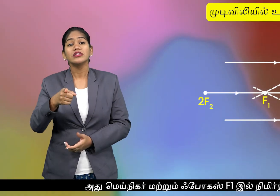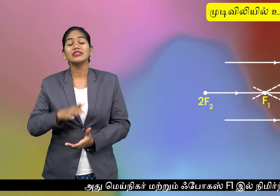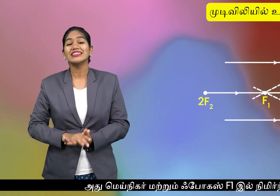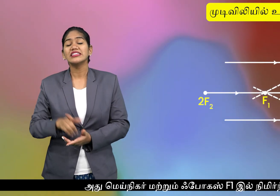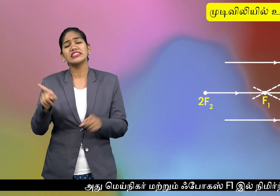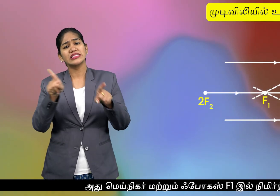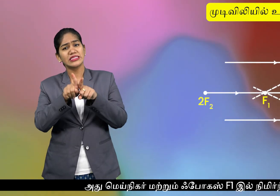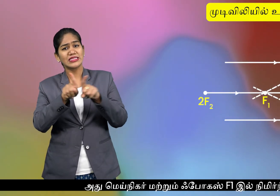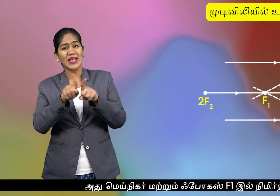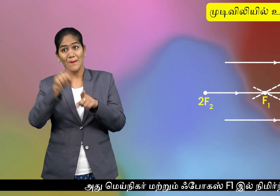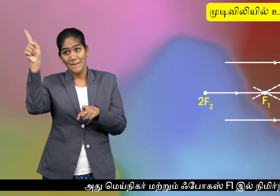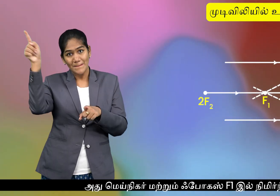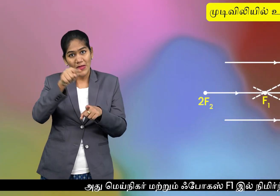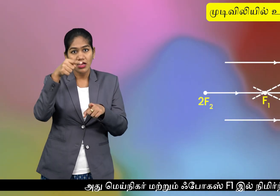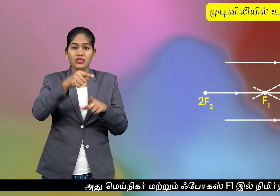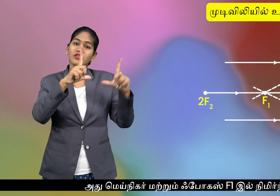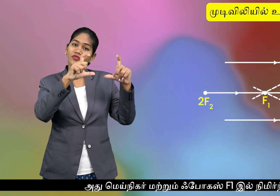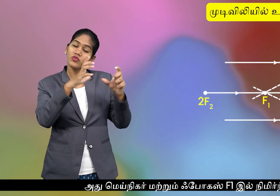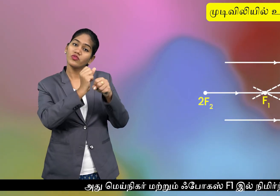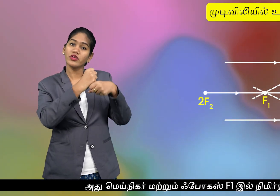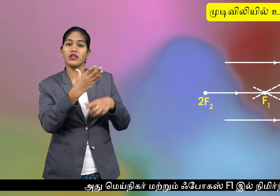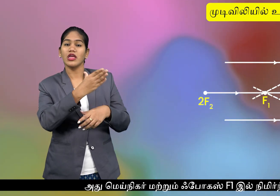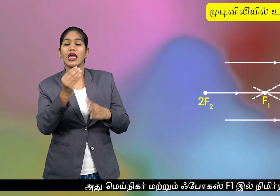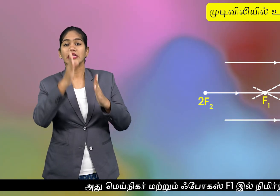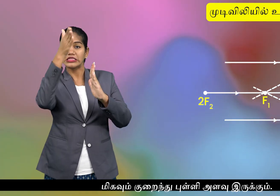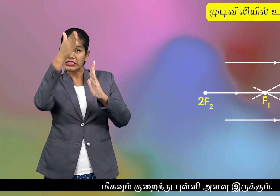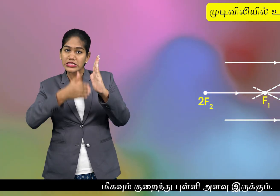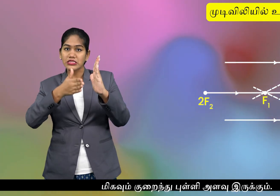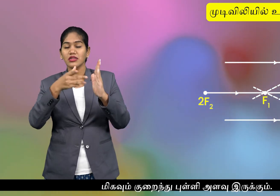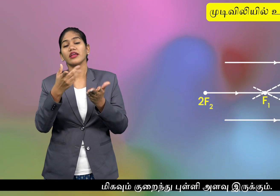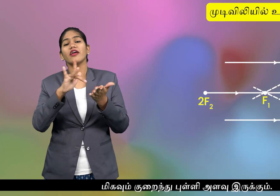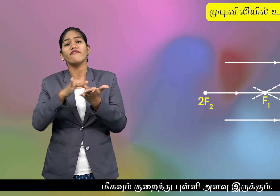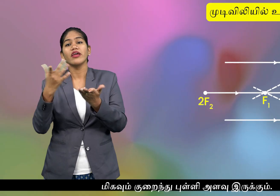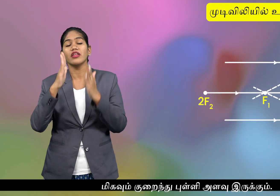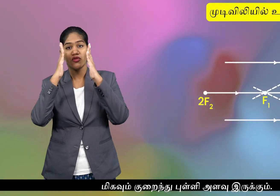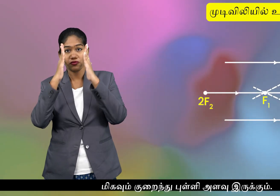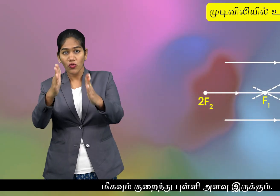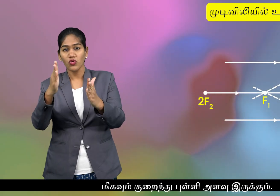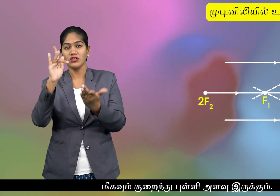மற்றும் குவிமையம் F1ல் நிமிர்ந்து மிகவும் குறைந்த புள்ளியில் அளவு இருக்கும்.